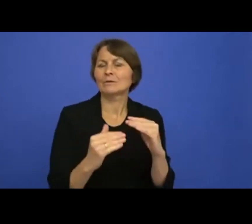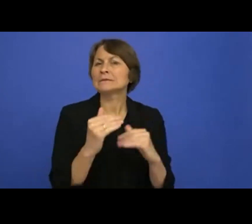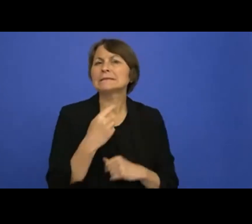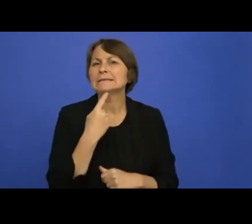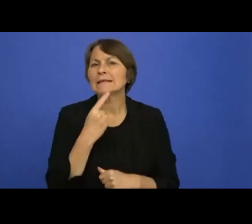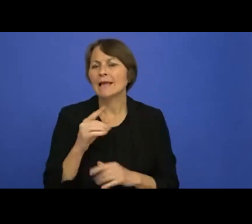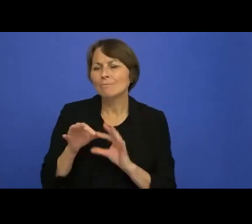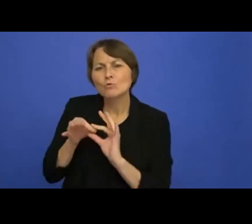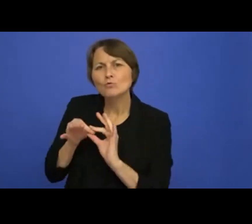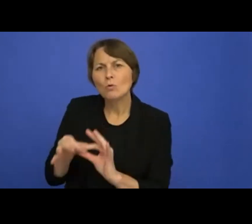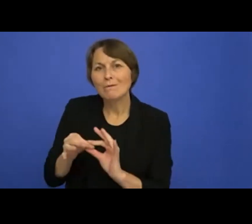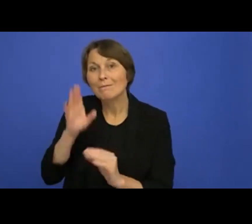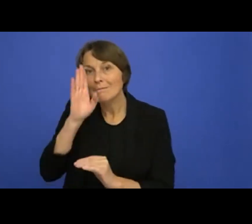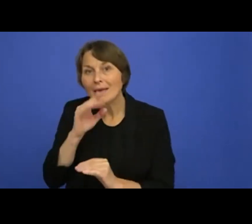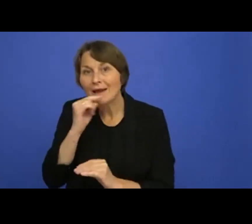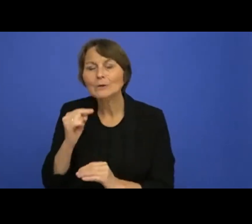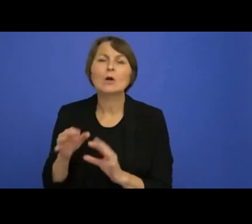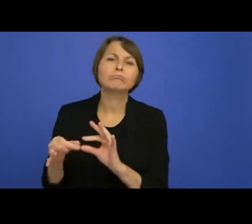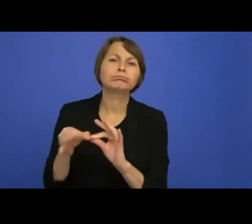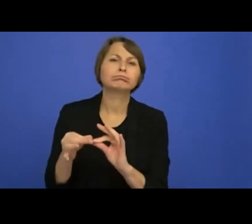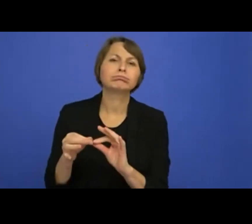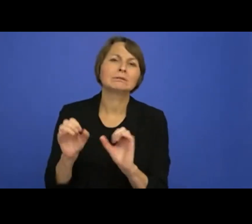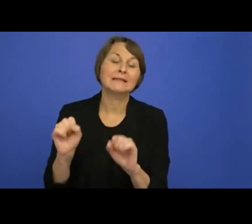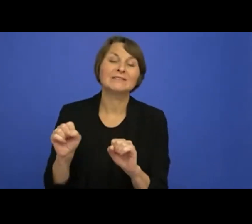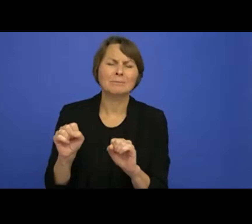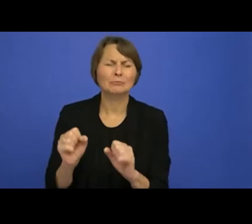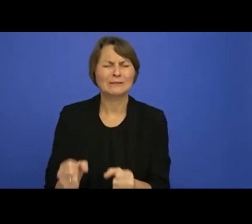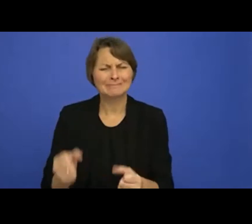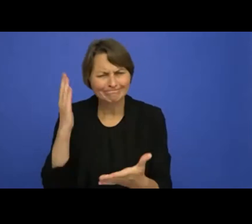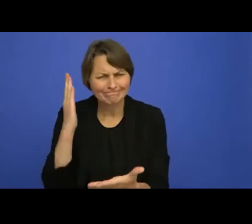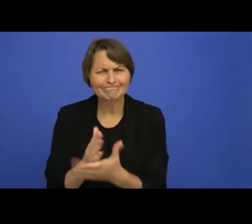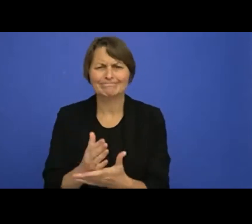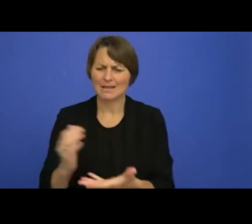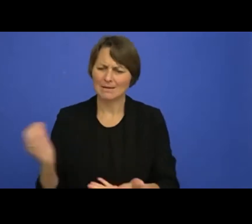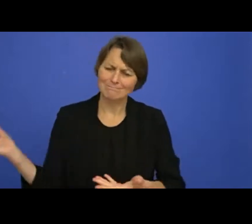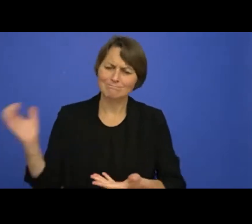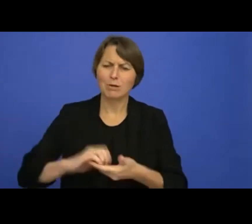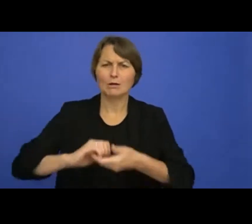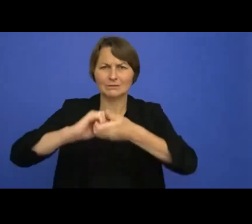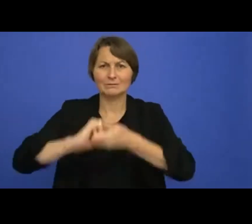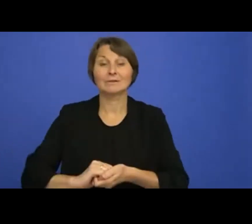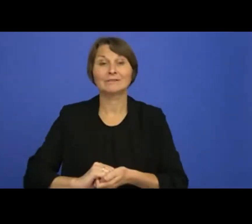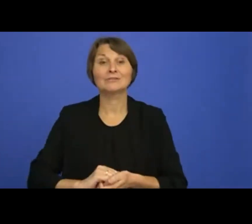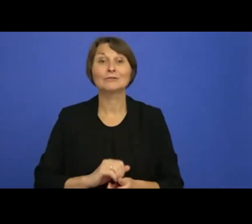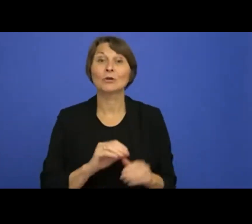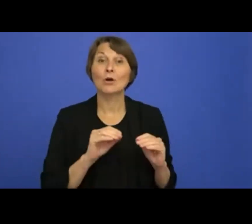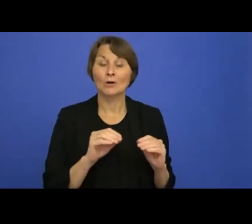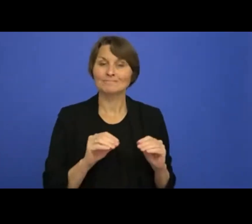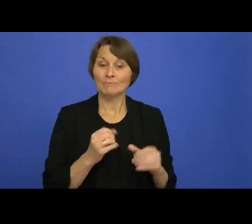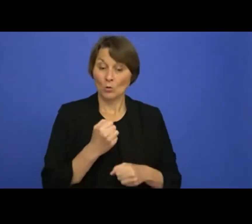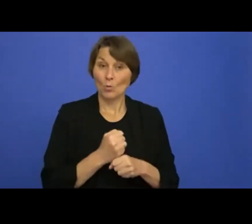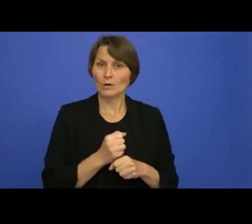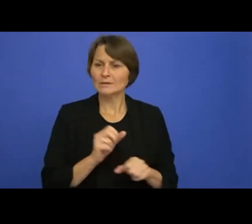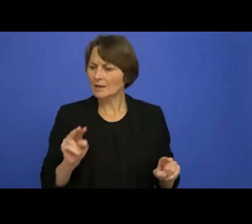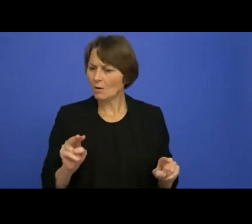Il faut coordonner le travail, les parents collaborer, mais surtout, il faut établir un véritable partenariat avec les